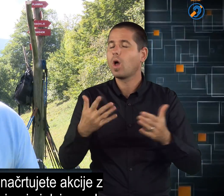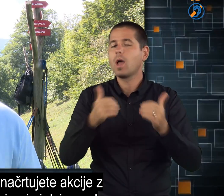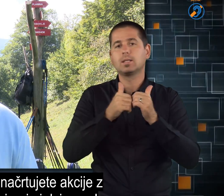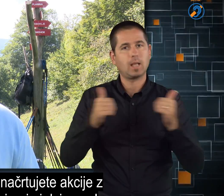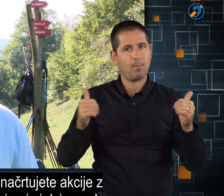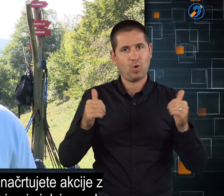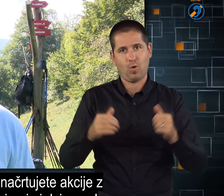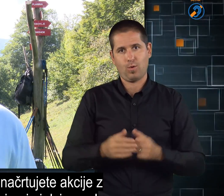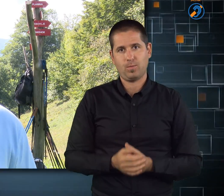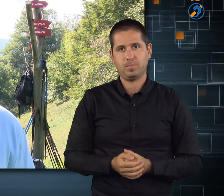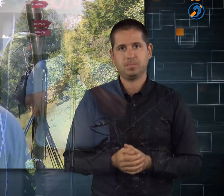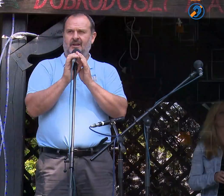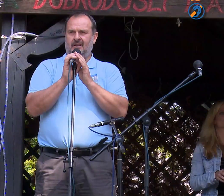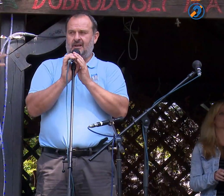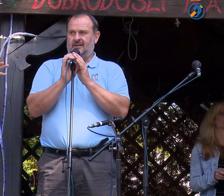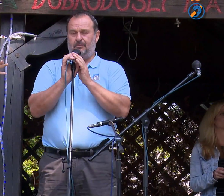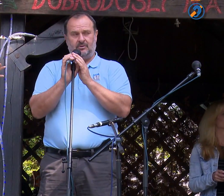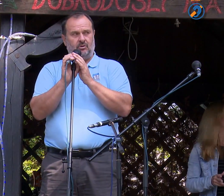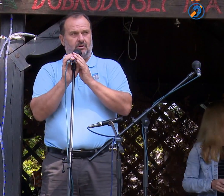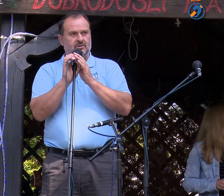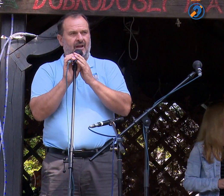oviranim, izjemno.